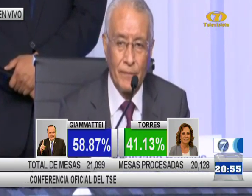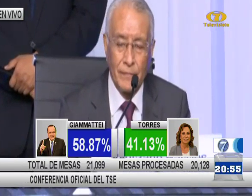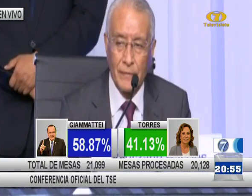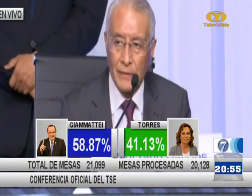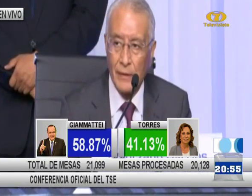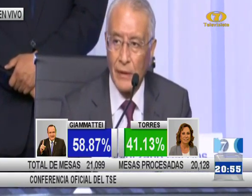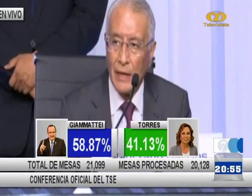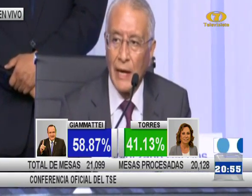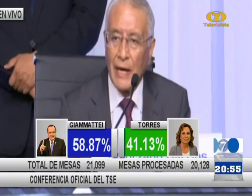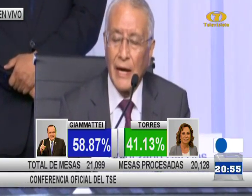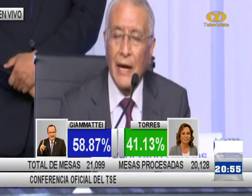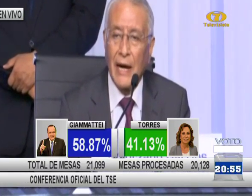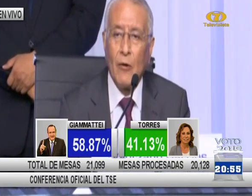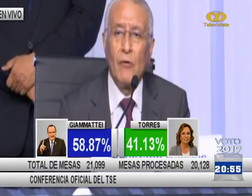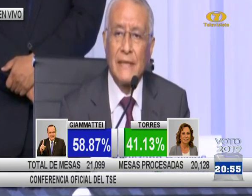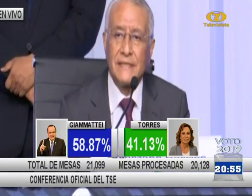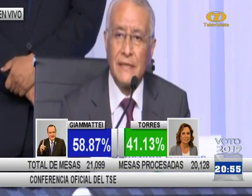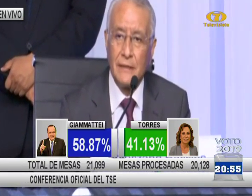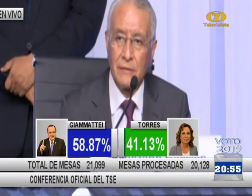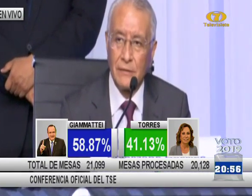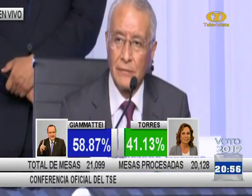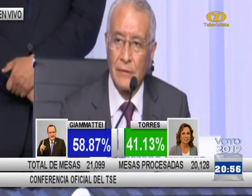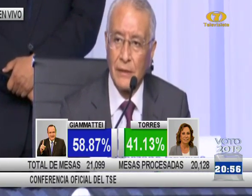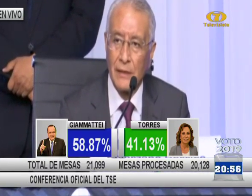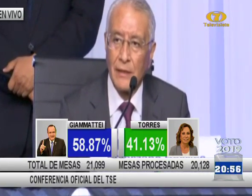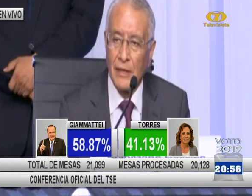cabo. Aún así,